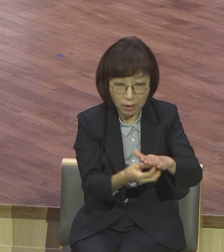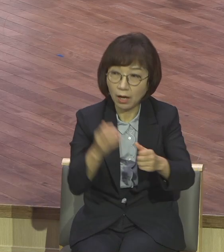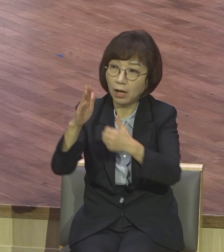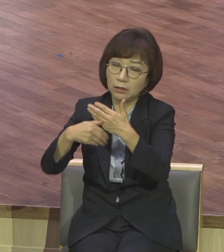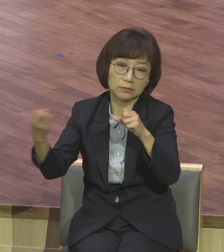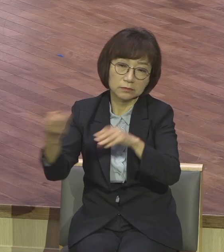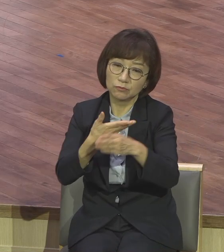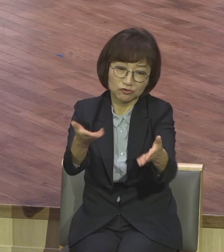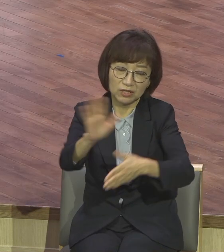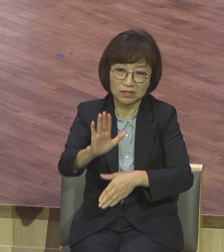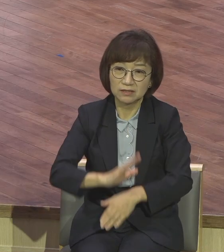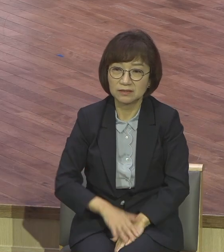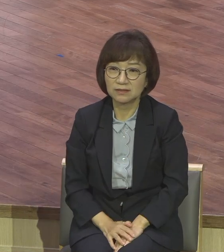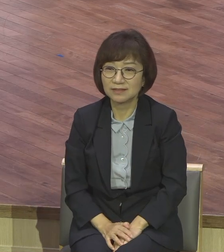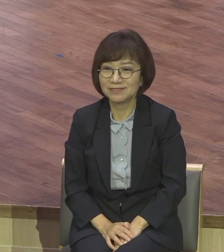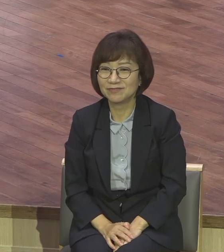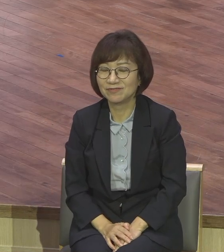합니다.